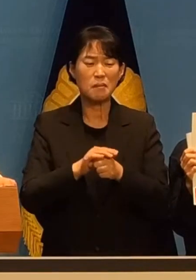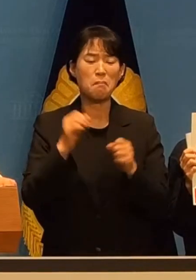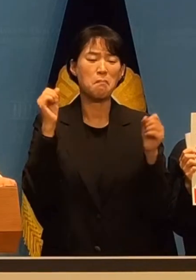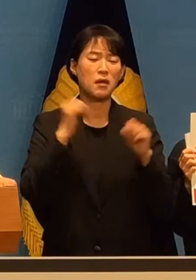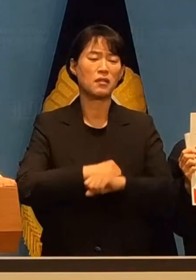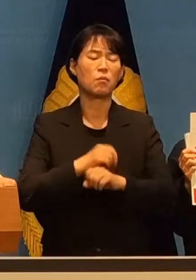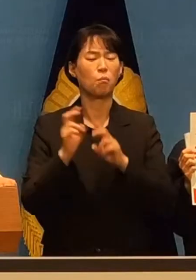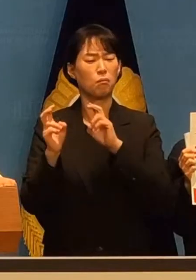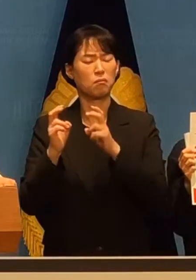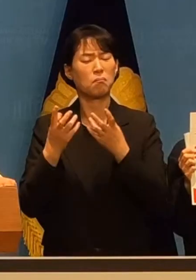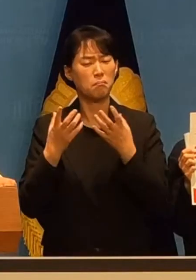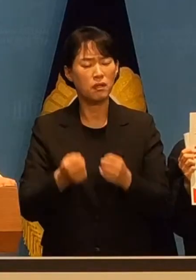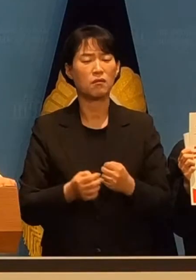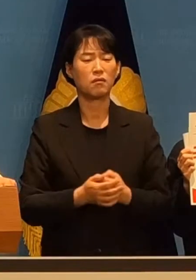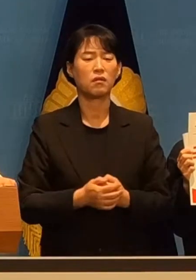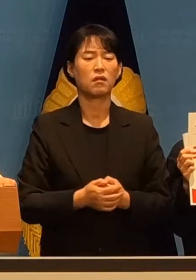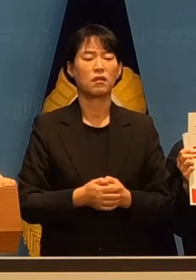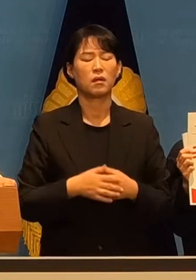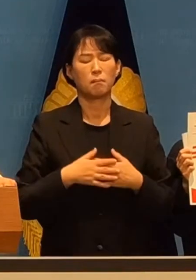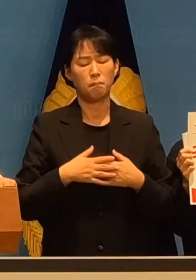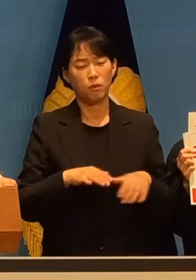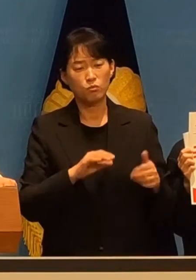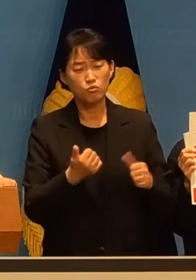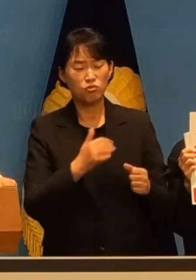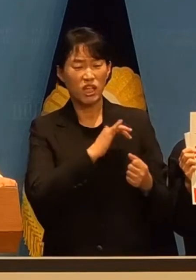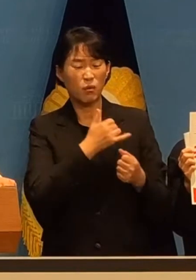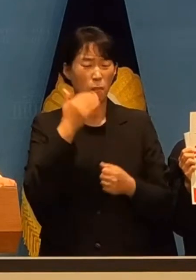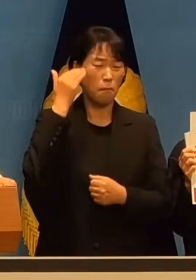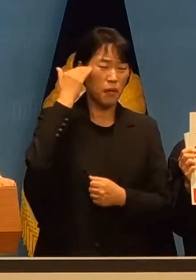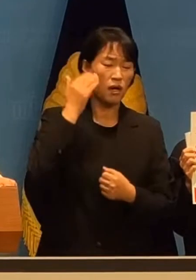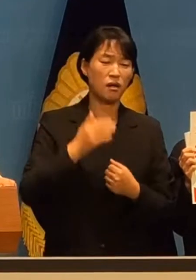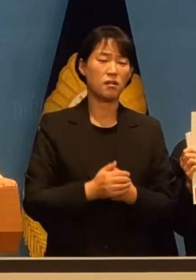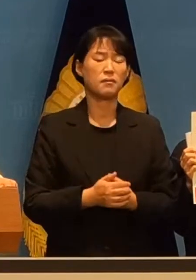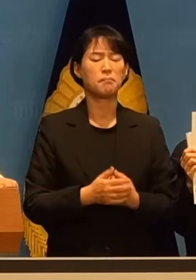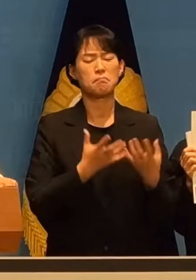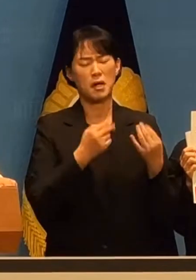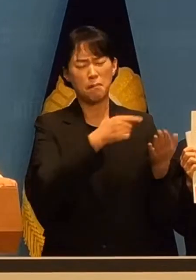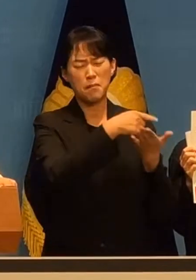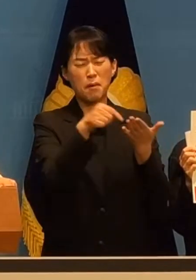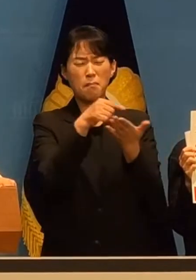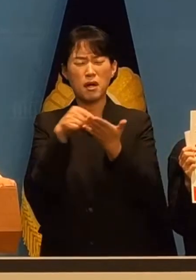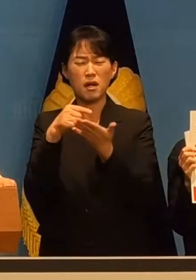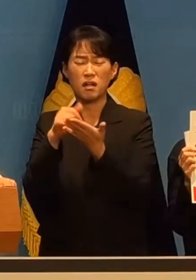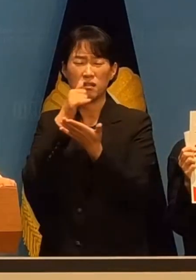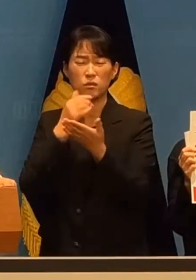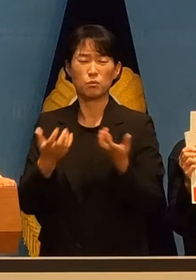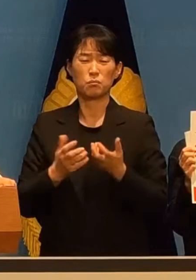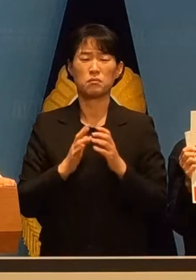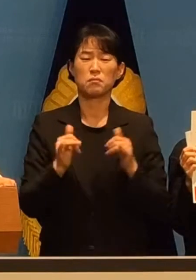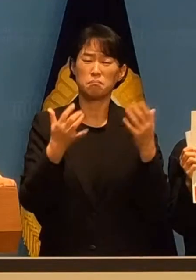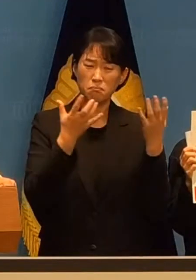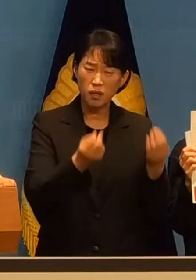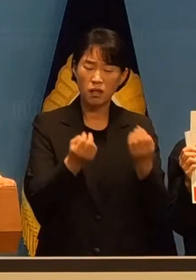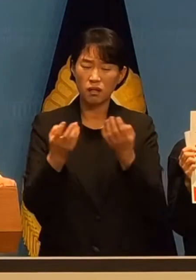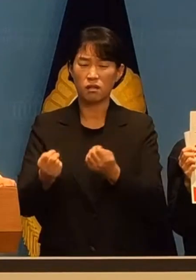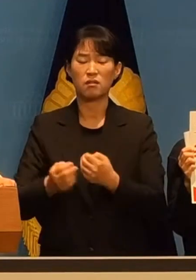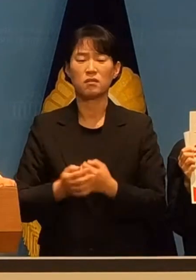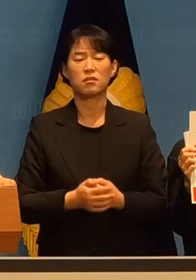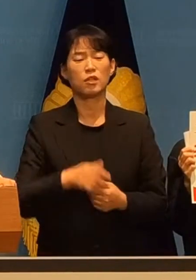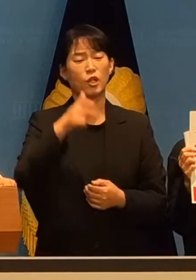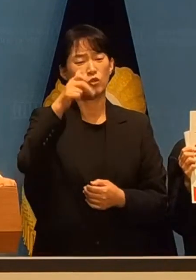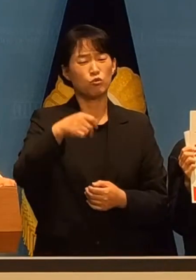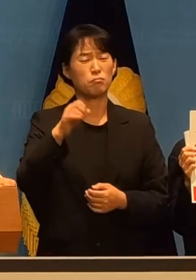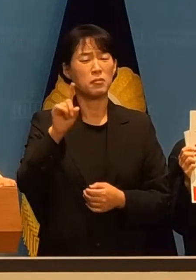많고 과로사, 인권 침해, 많은 피해를 입고 있다는 노동자들도 많고 쿠팡